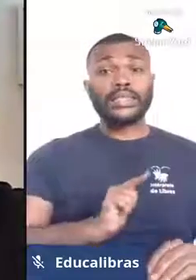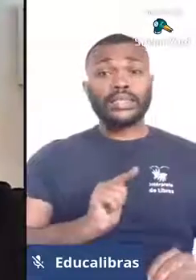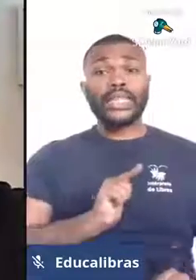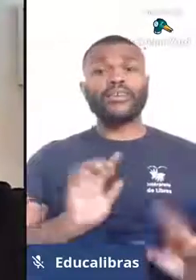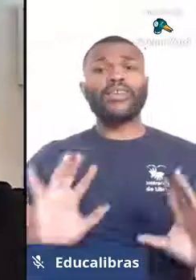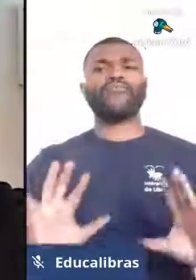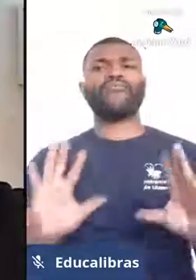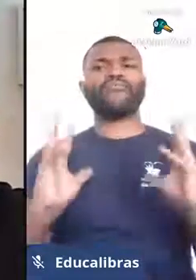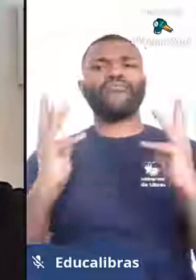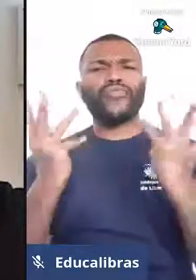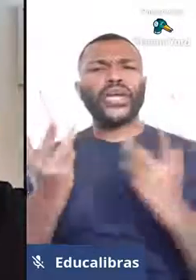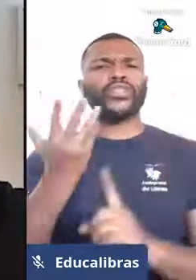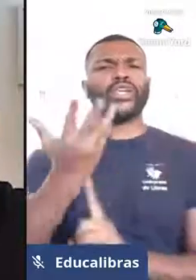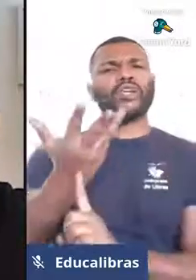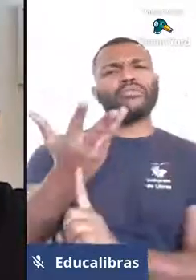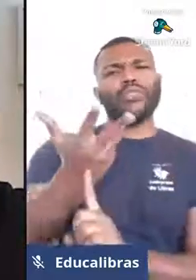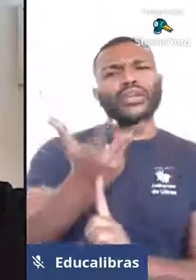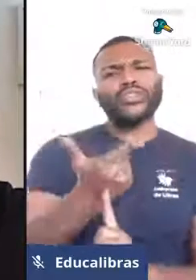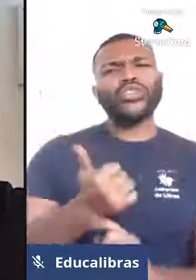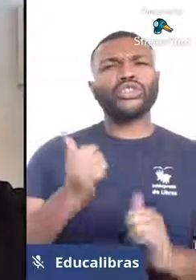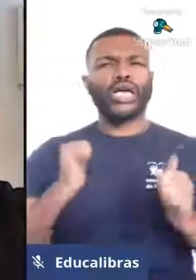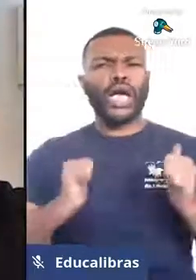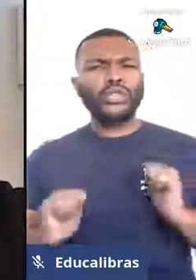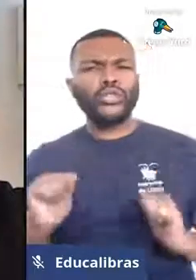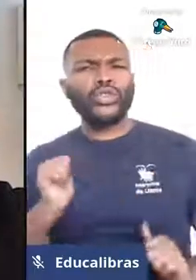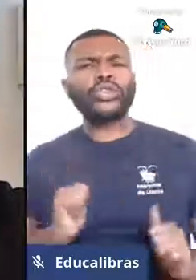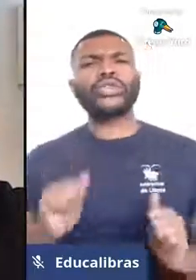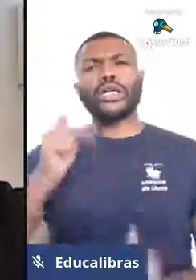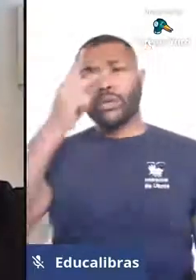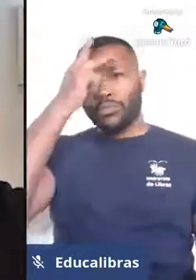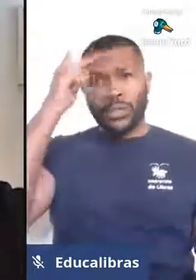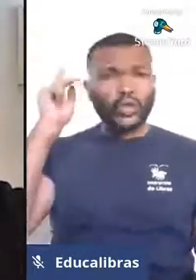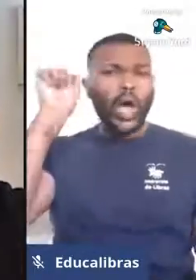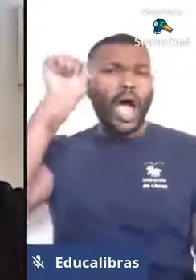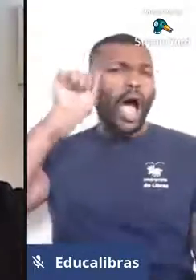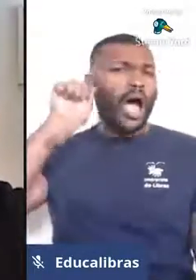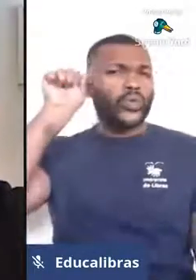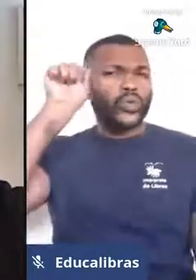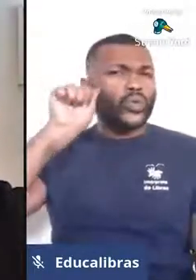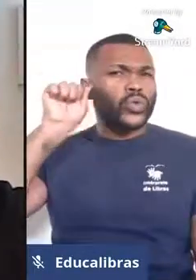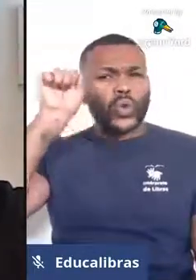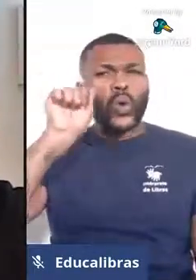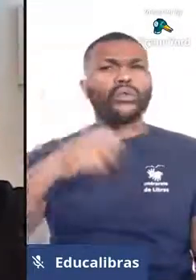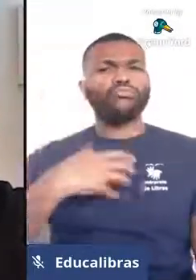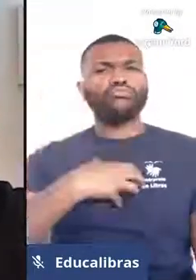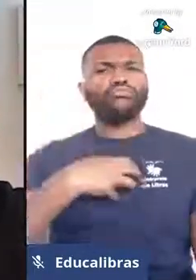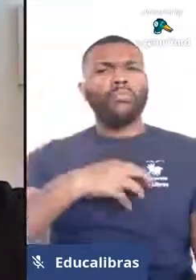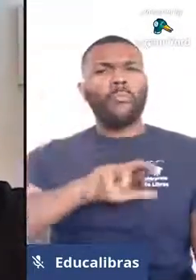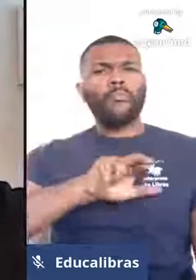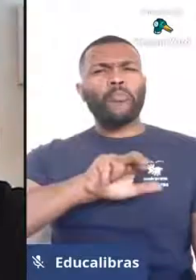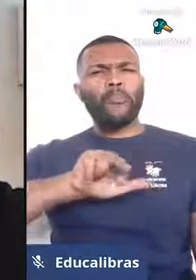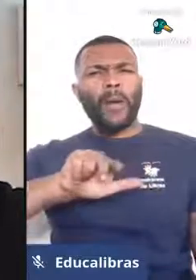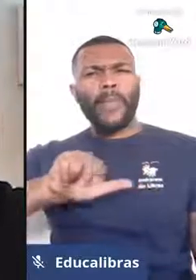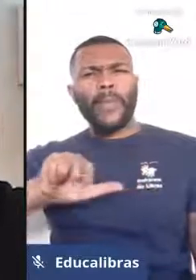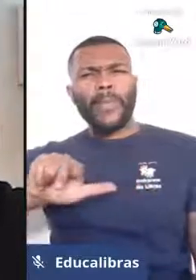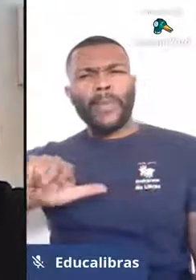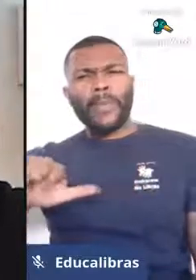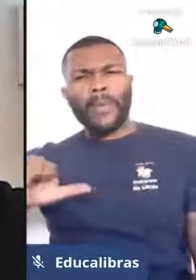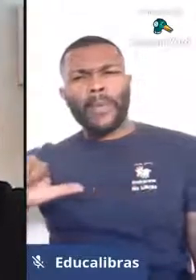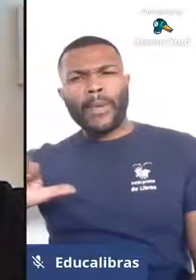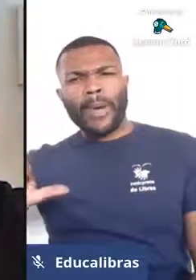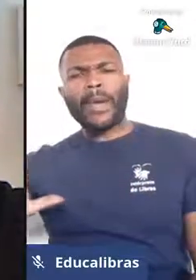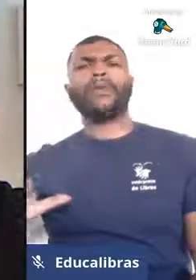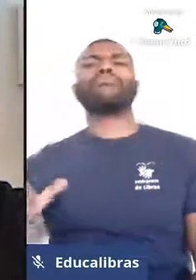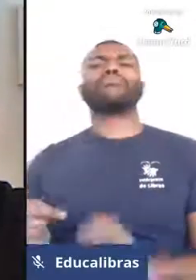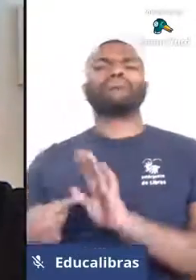atrações, eram artistas, atores de diversas formas que trouxeram, e aí isso é muito